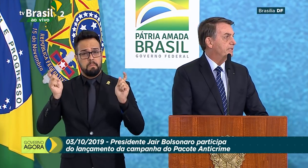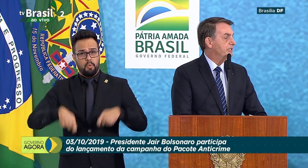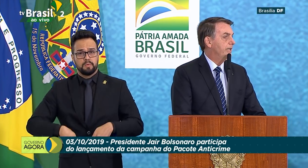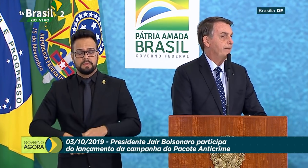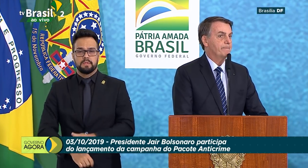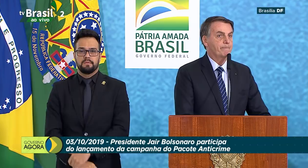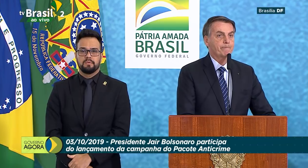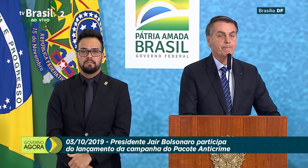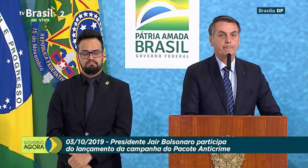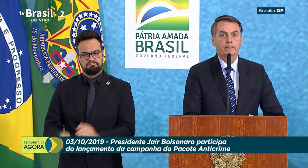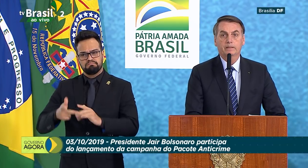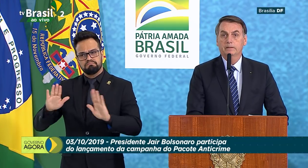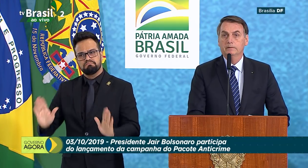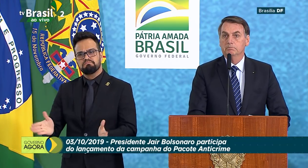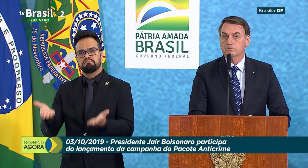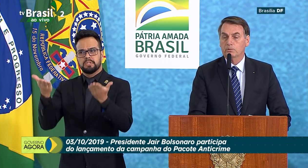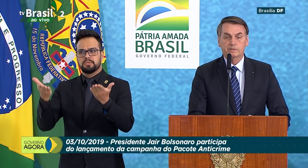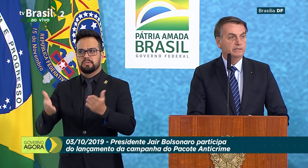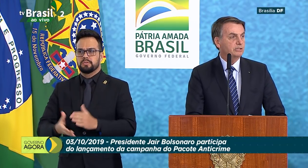prestigiar,